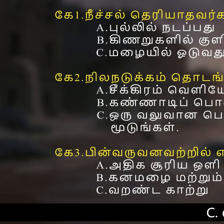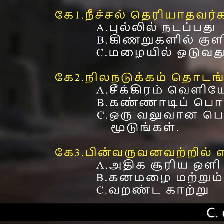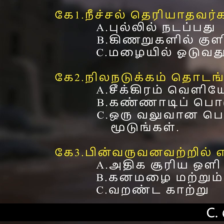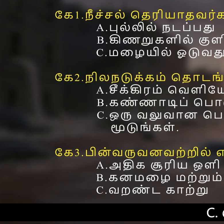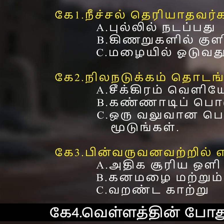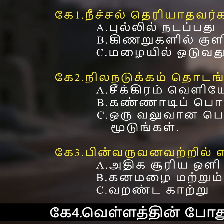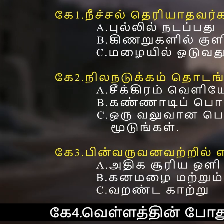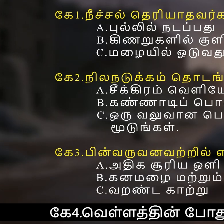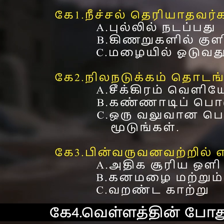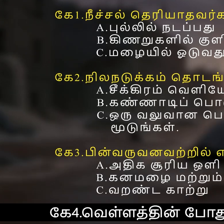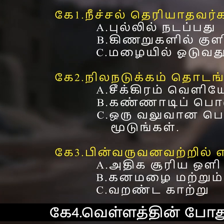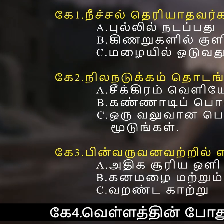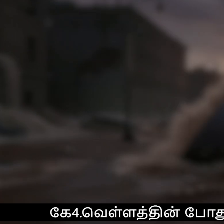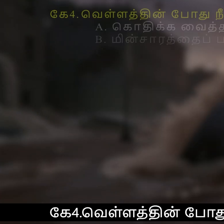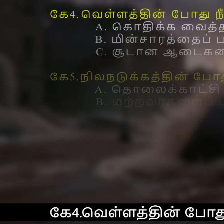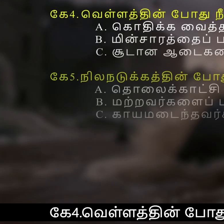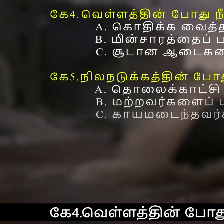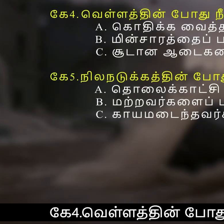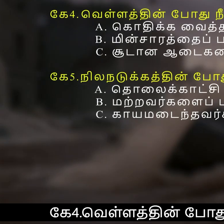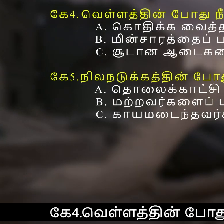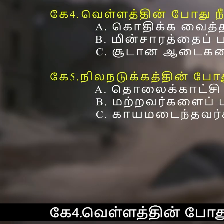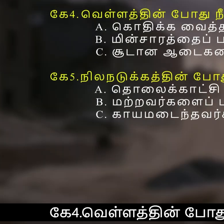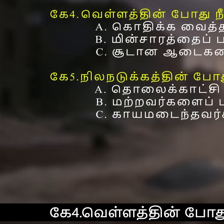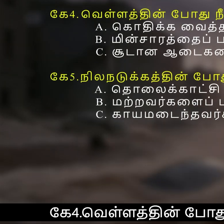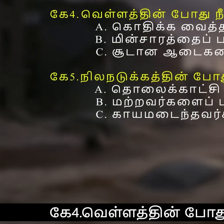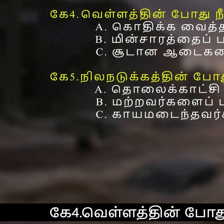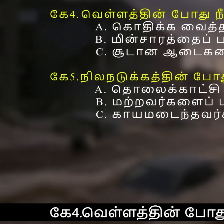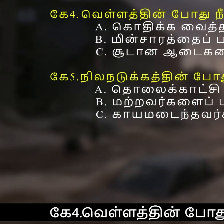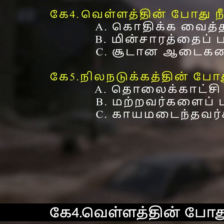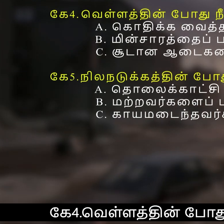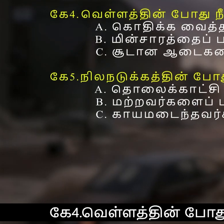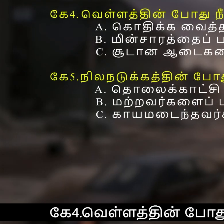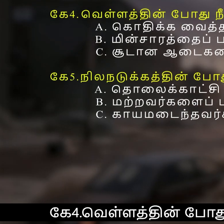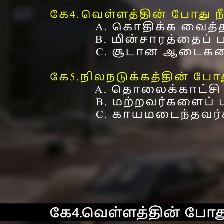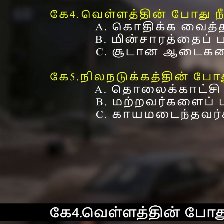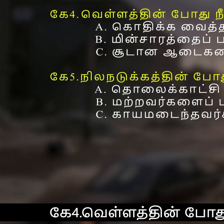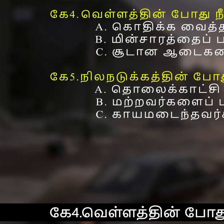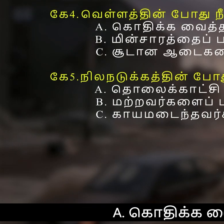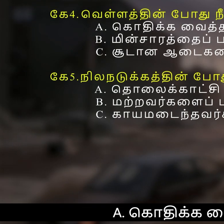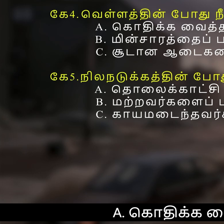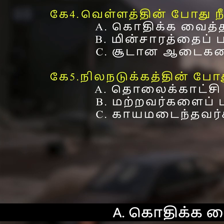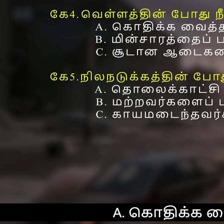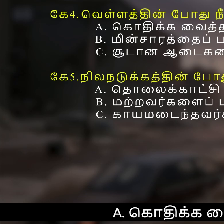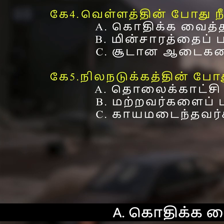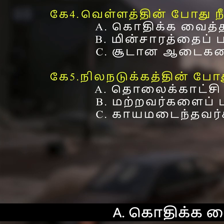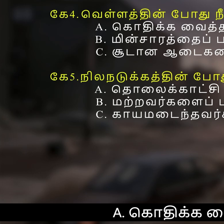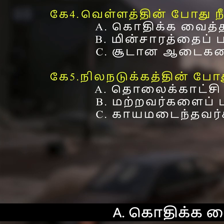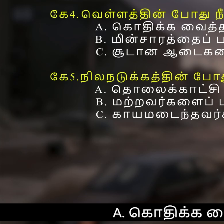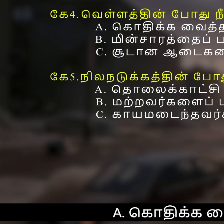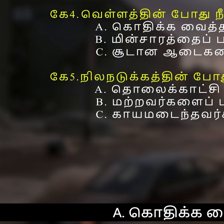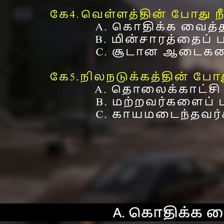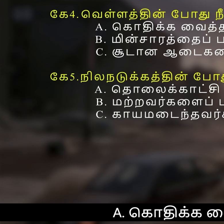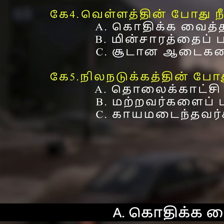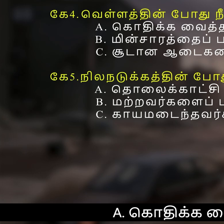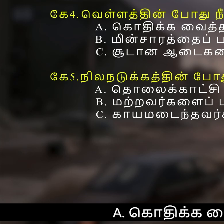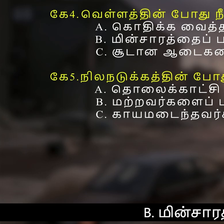காற்று. கேள்வி 4. வெள்ளத்தின் போது நீங்கள் எதை தவிர்க்க வேண்டும்? ஆ. கொதிக்க வைத்த